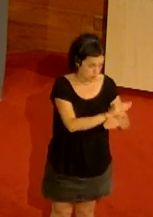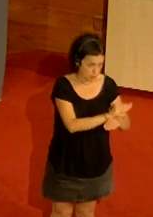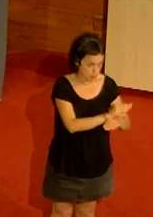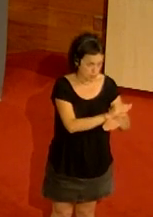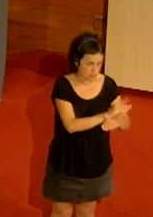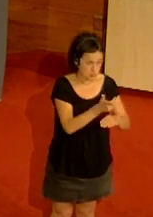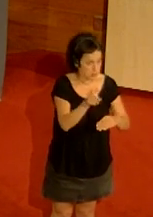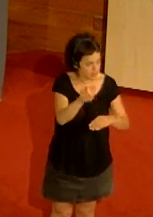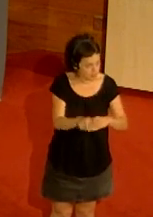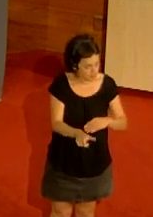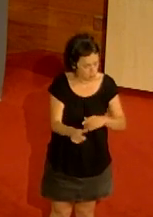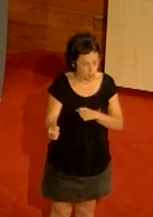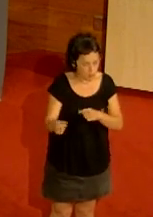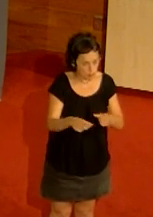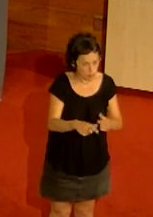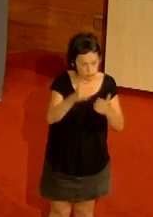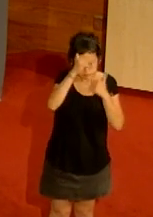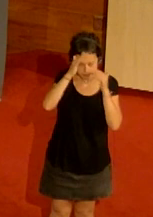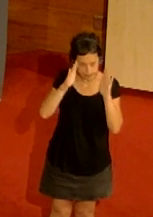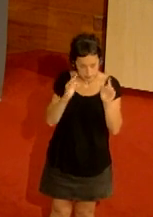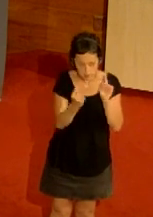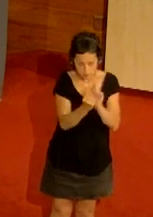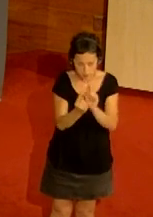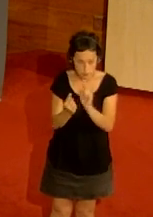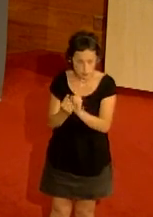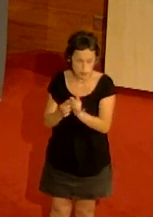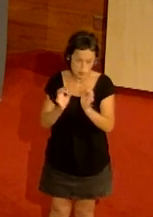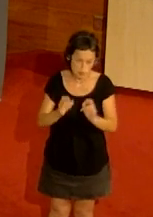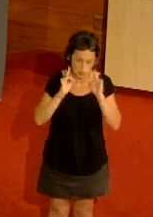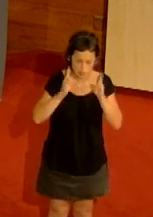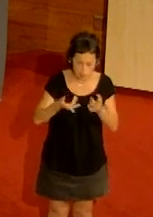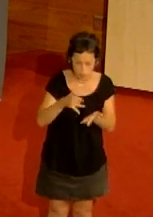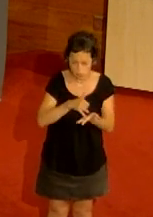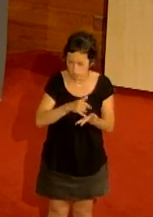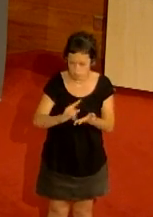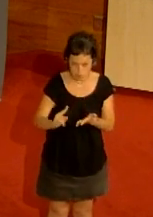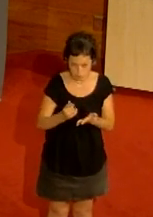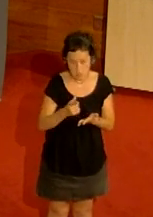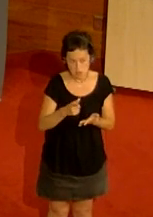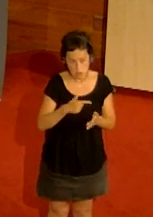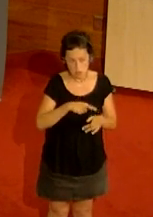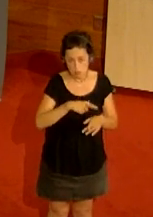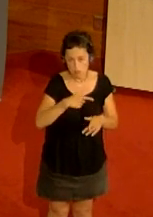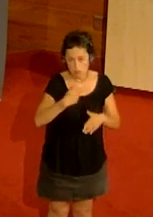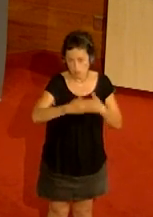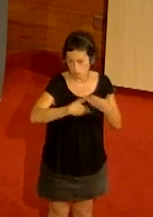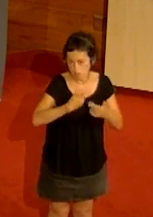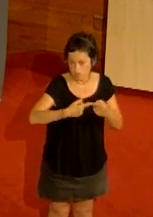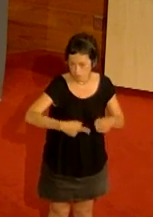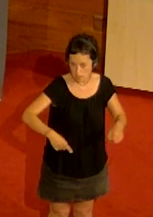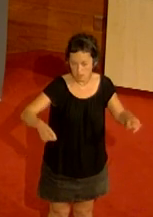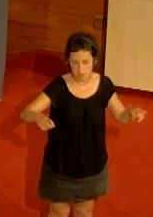esas personas, que tienen centros de acogida, sobre todo para los casos más vulnerables, y que eso ya es un proceso más largo, en el cual puede haber personas que luego